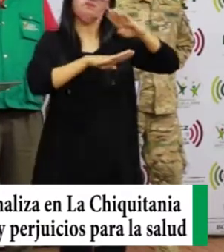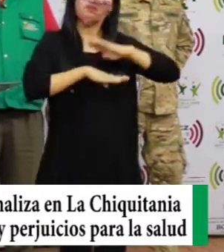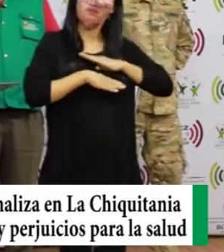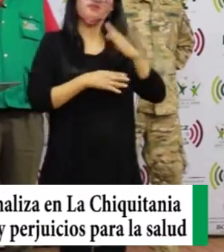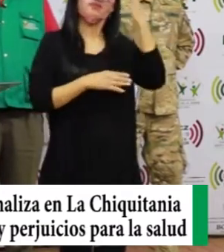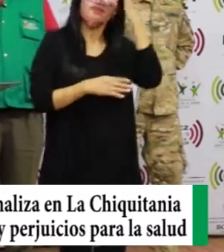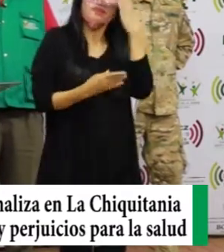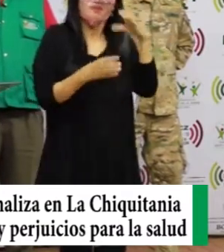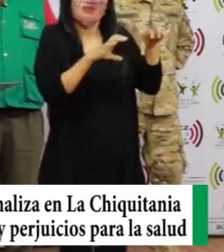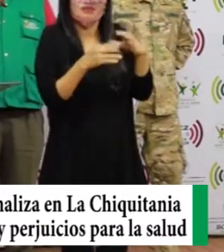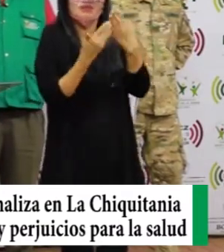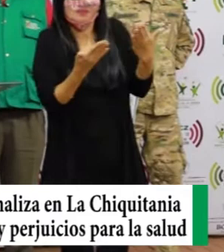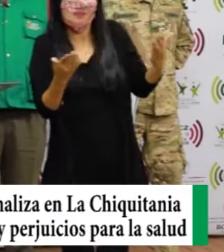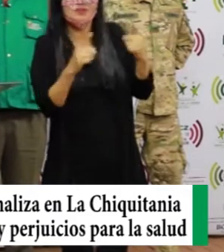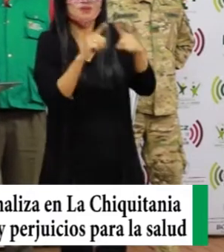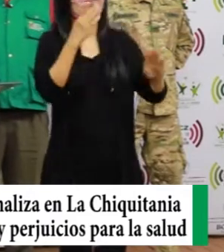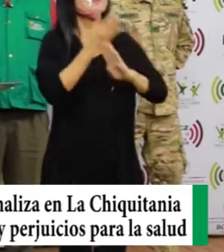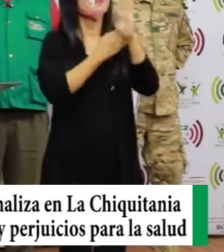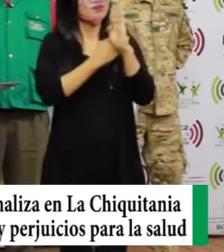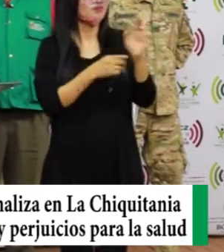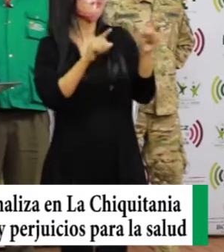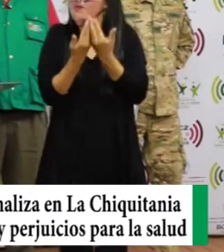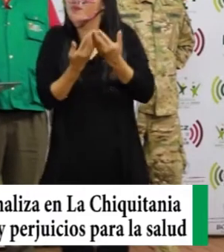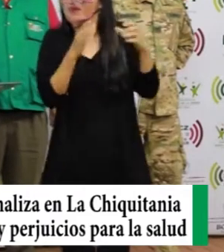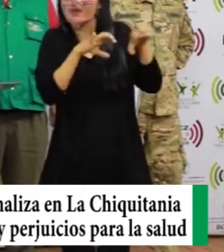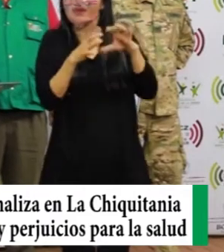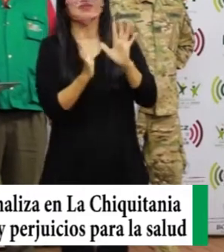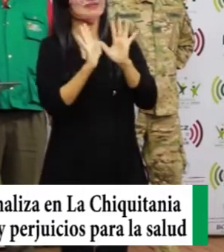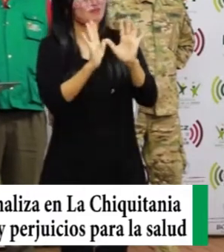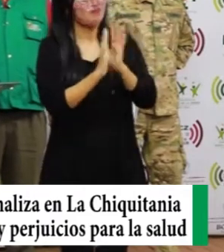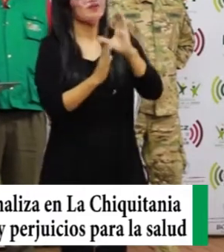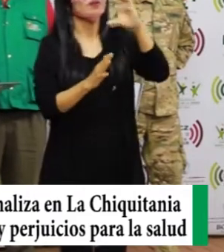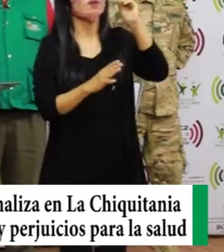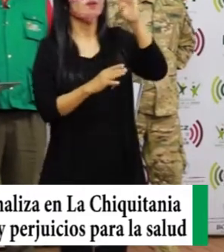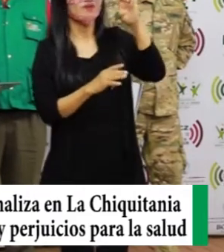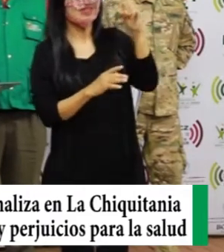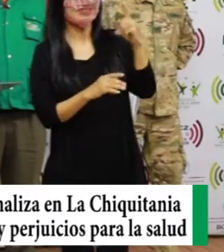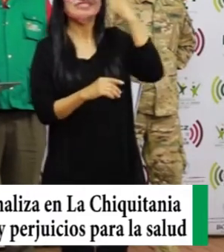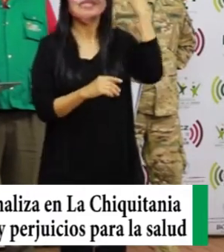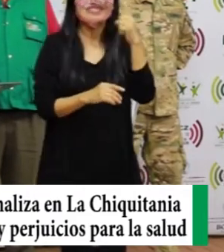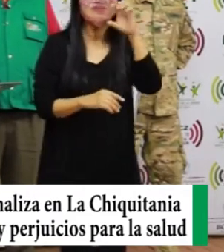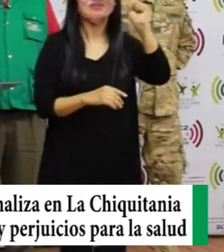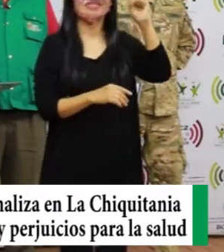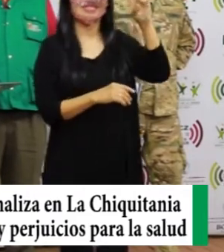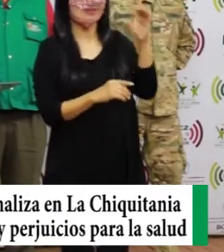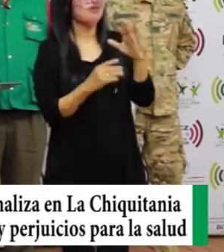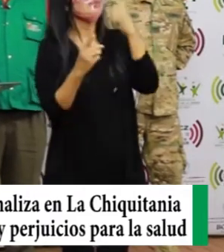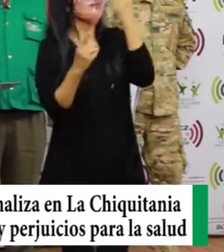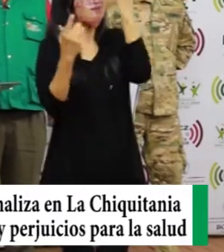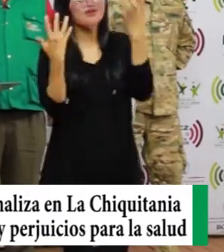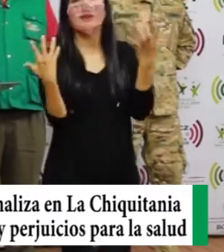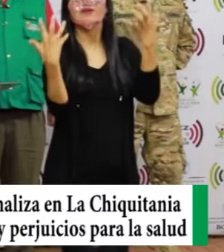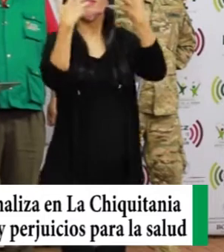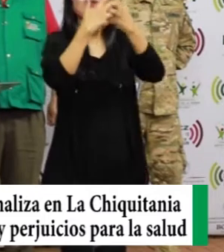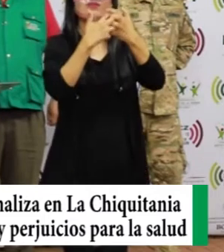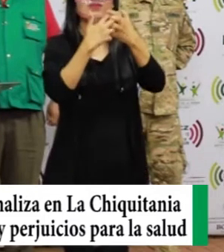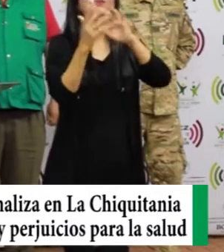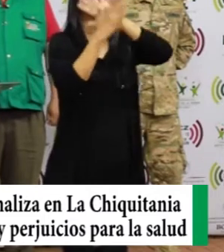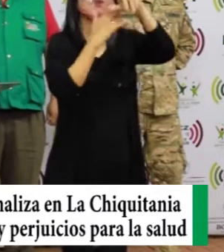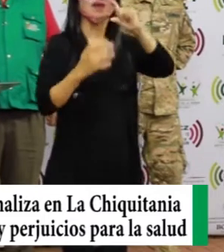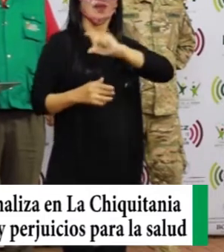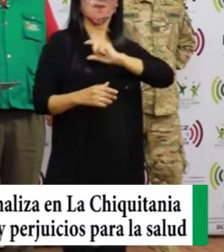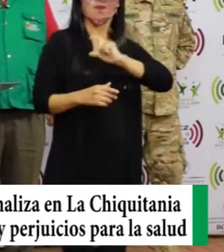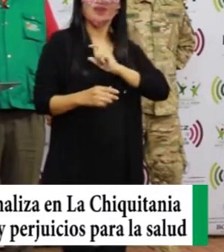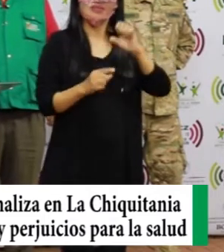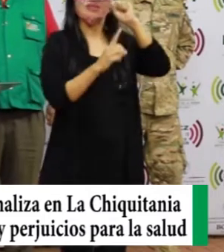las cosas, pero sobre todo que sabemos protegernos también todos. El COE ha estado, como siempre, y el CEDES en perfecta coordinación con la FELCC en